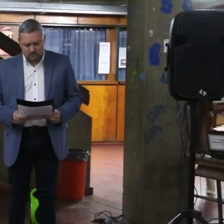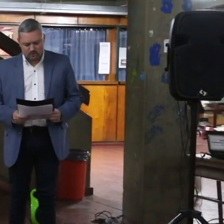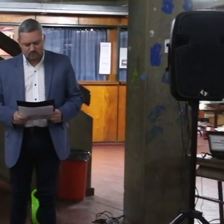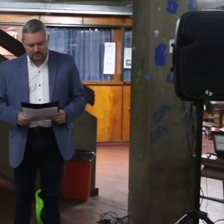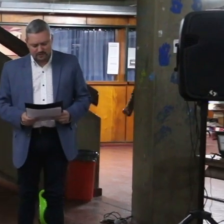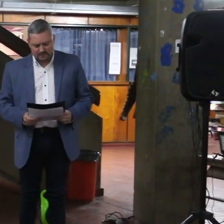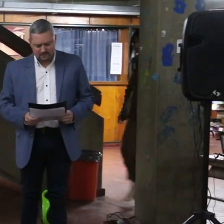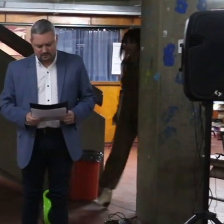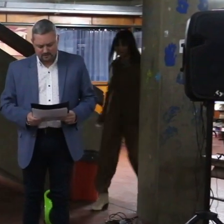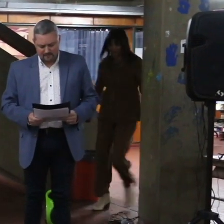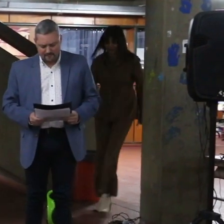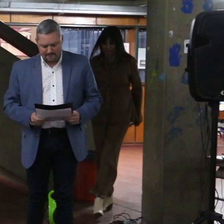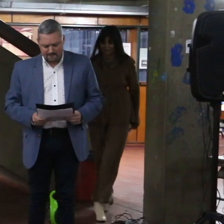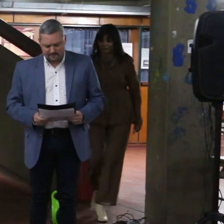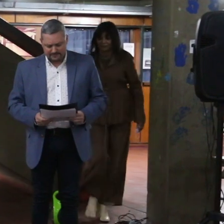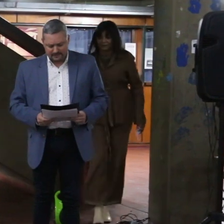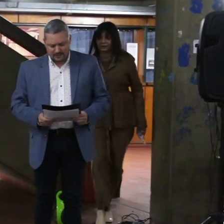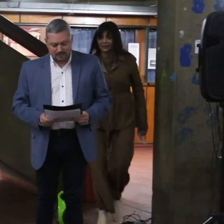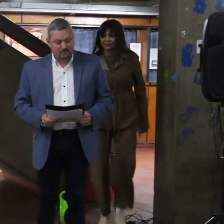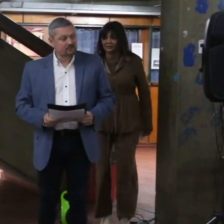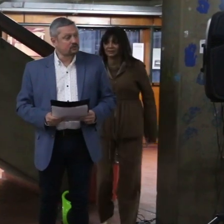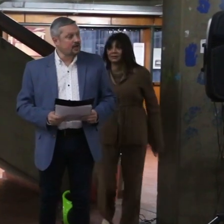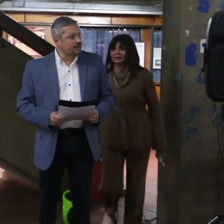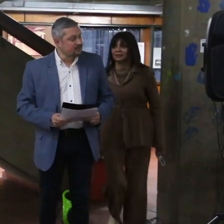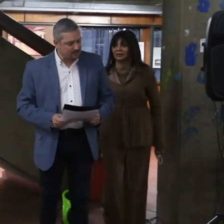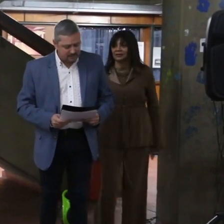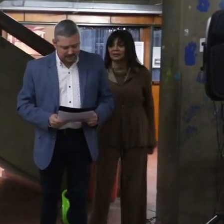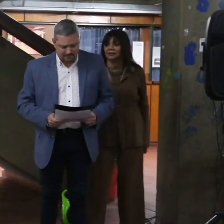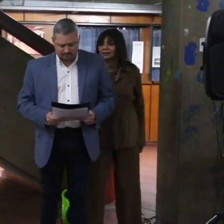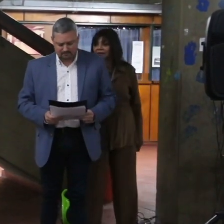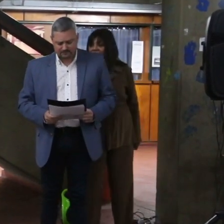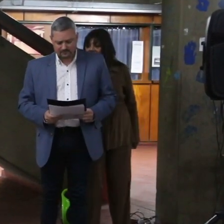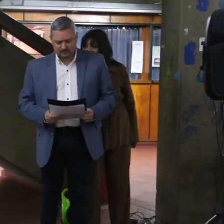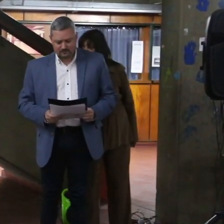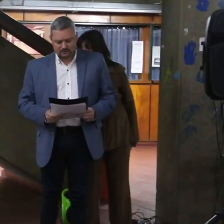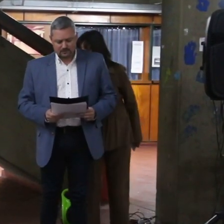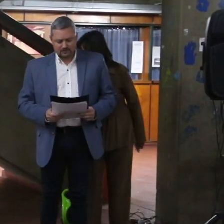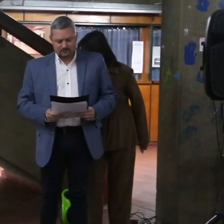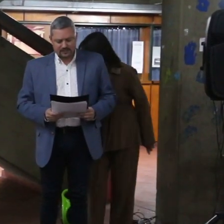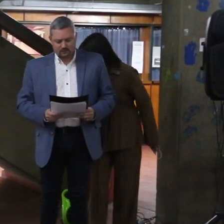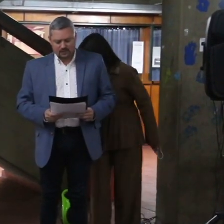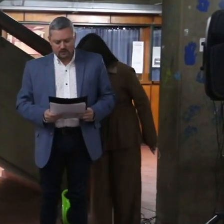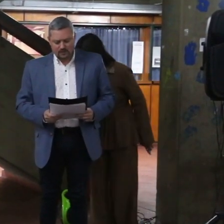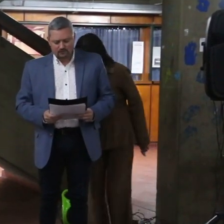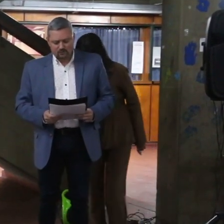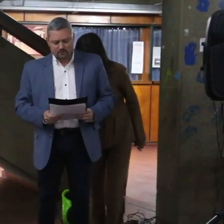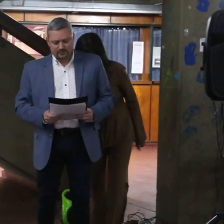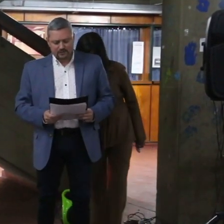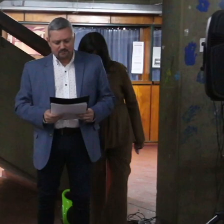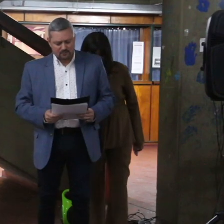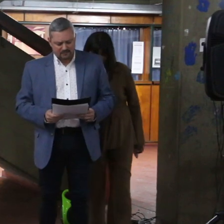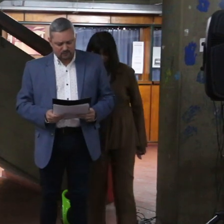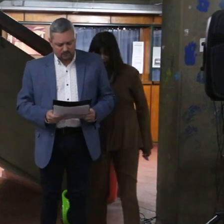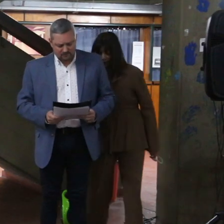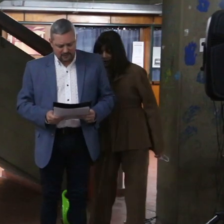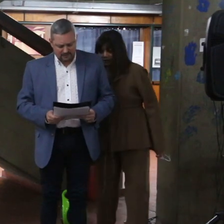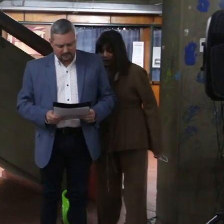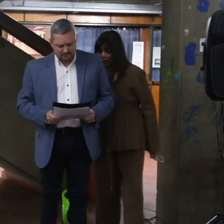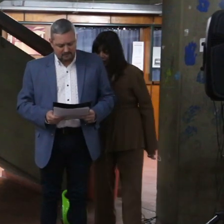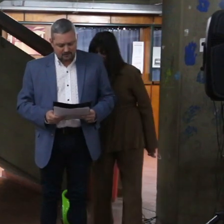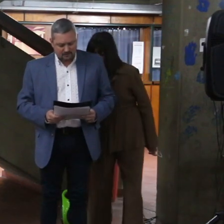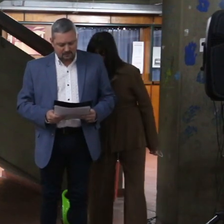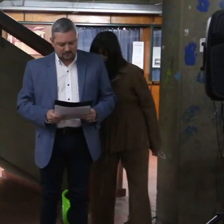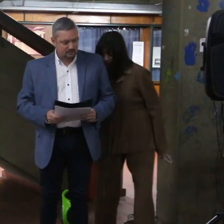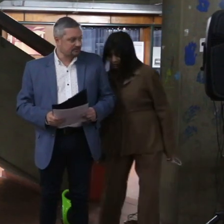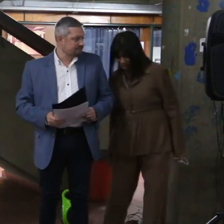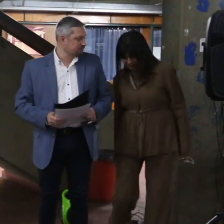de orgullo, como dije, a la profesora Alejandra Virgi, directora de Educación Superior de la Provincia de Buenos Aires,